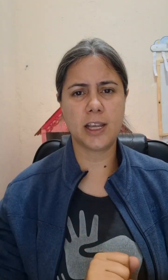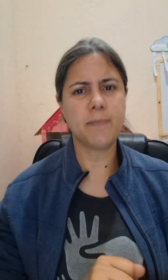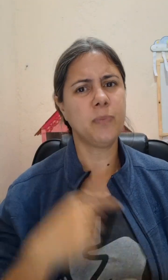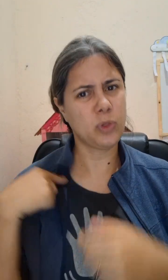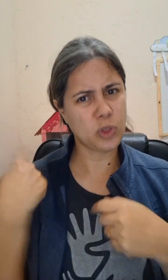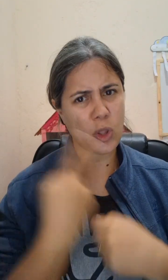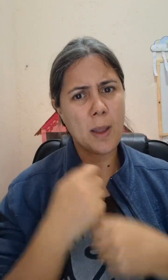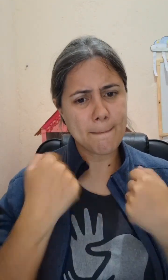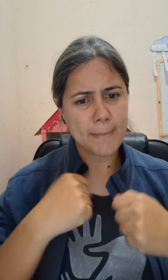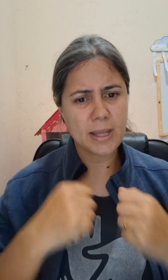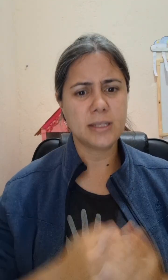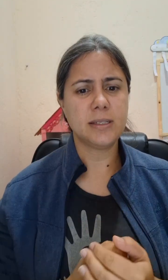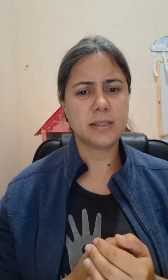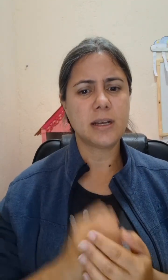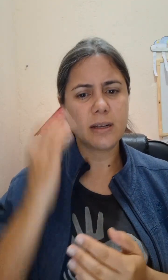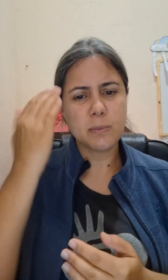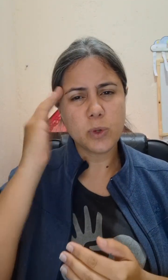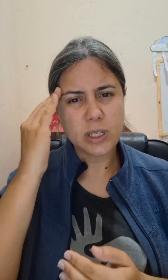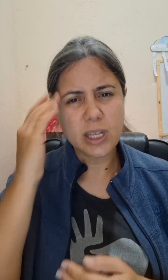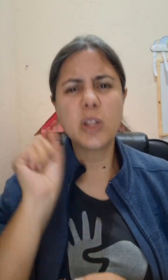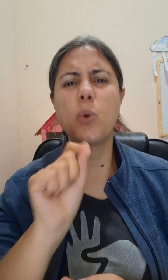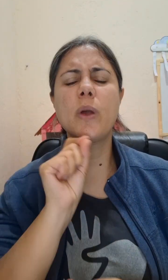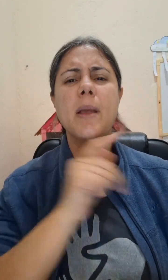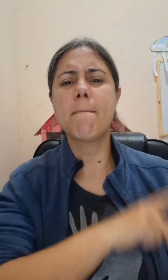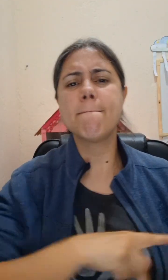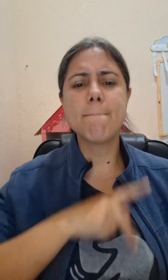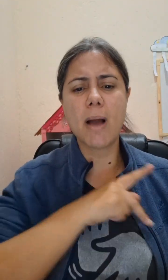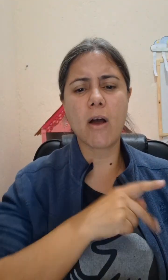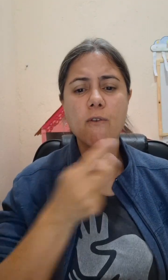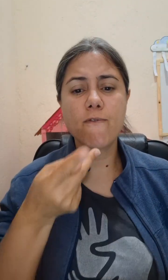são os deveres da família, o que a família precisa fazer.